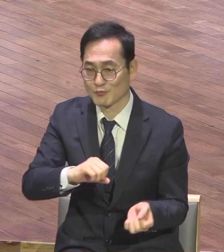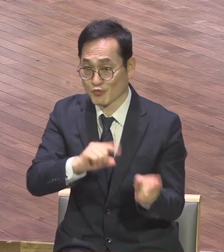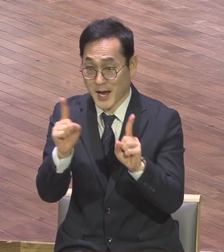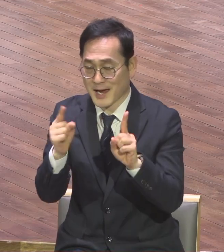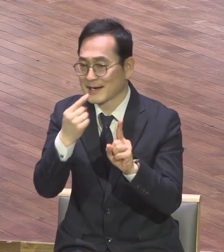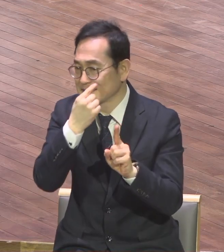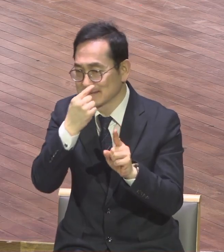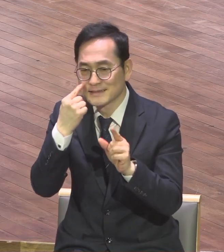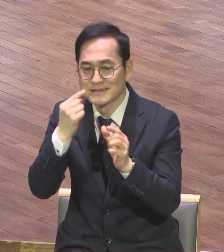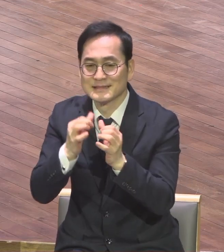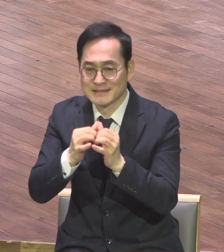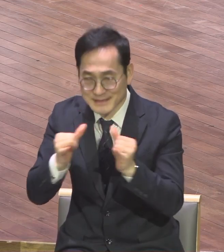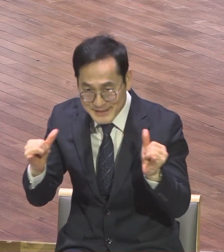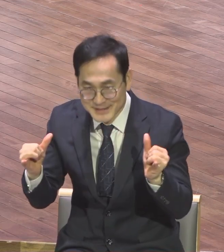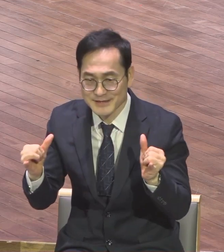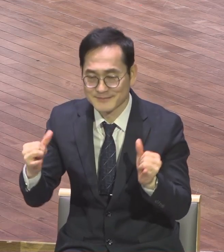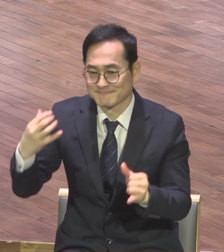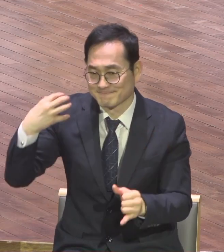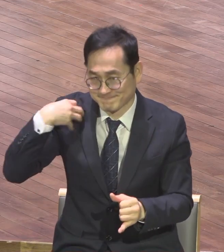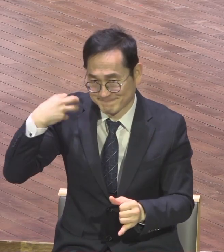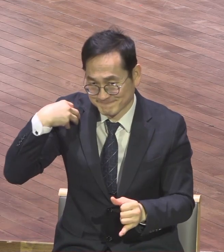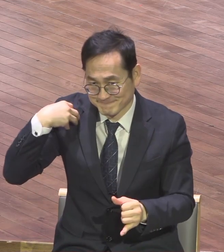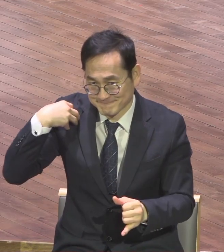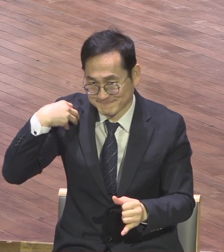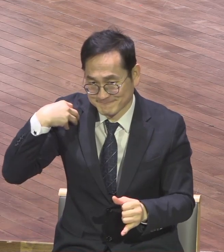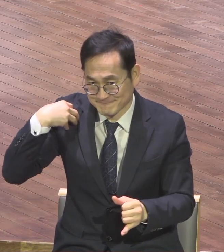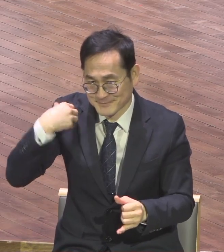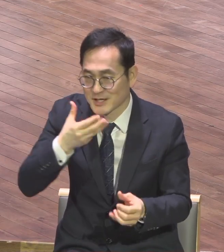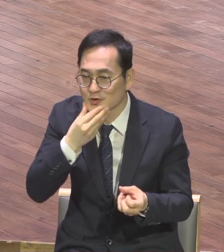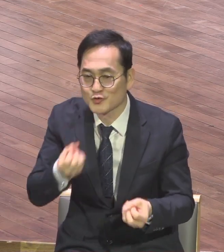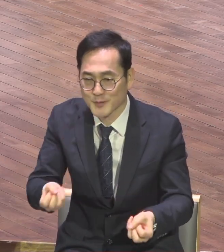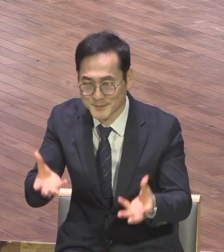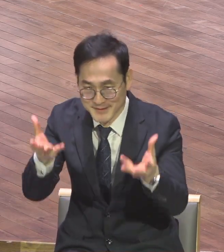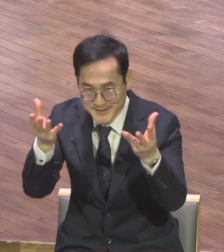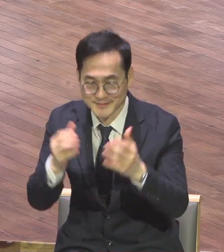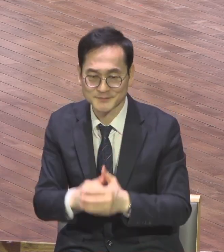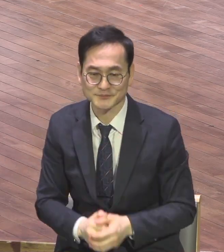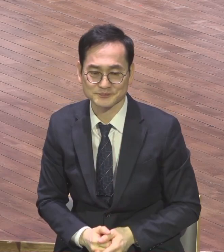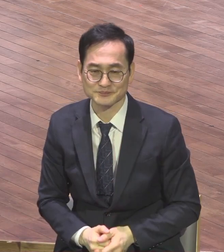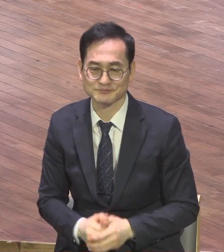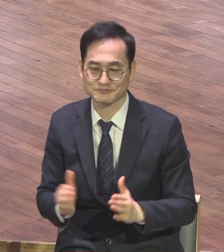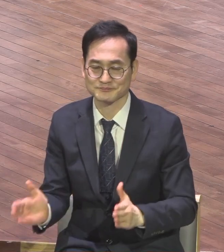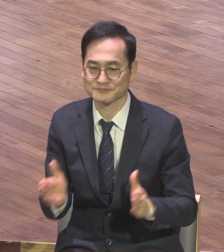증인으로 멋지게 서시기를 제물로 축복합니다. 네, 결론입니다.